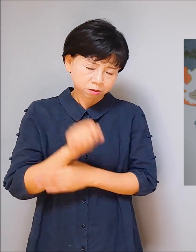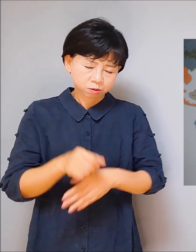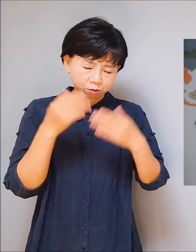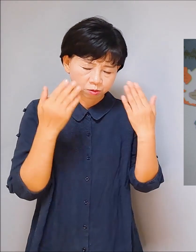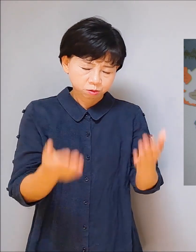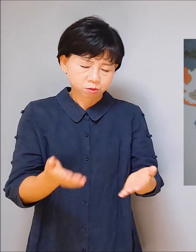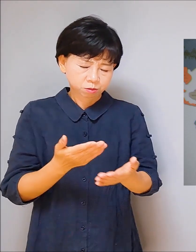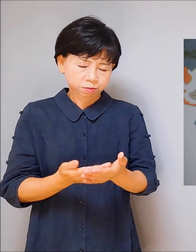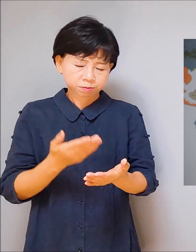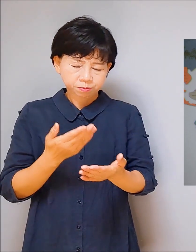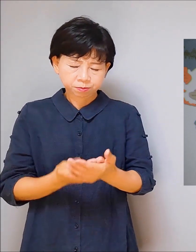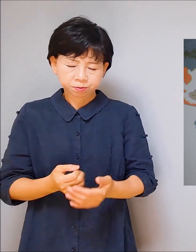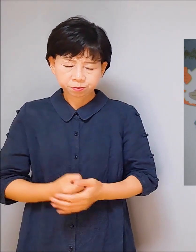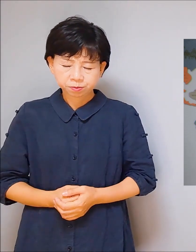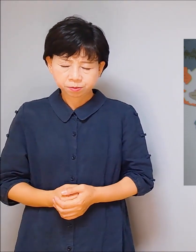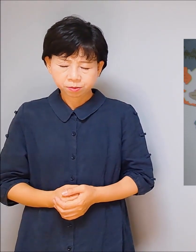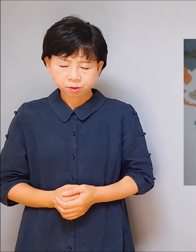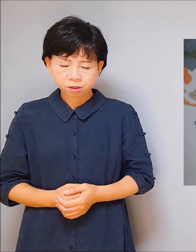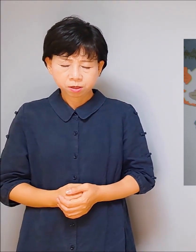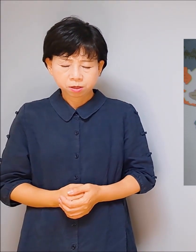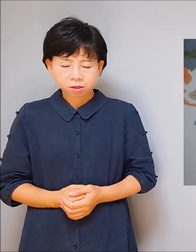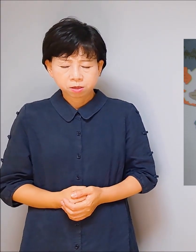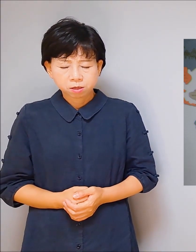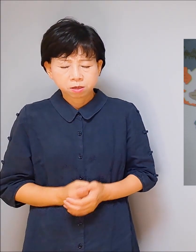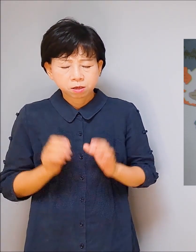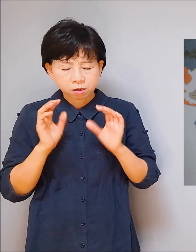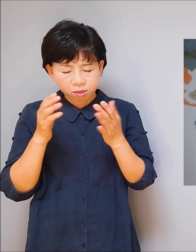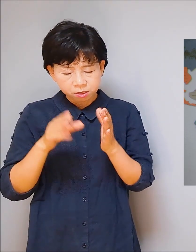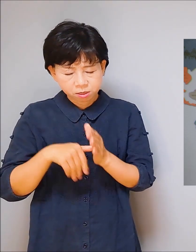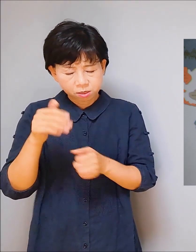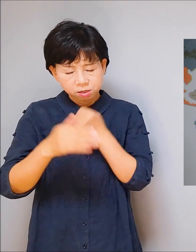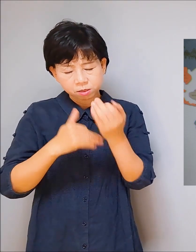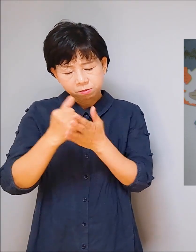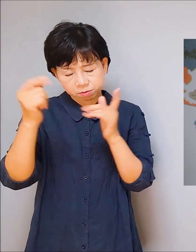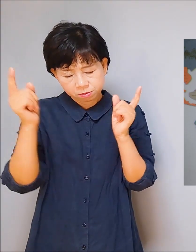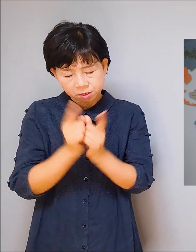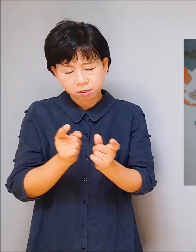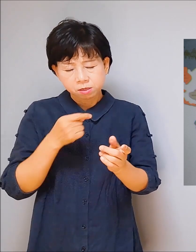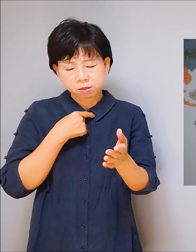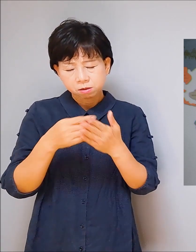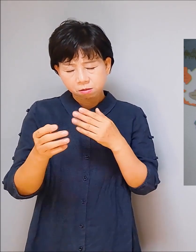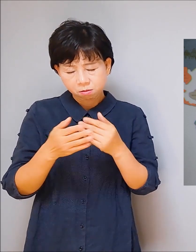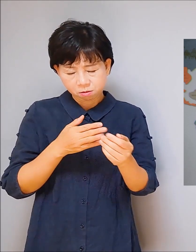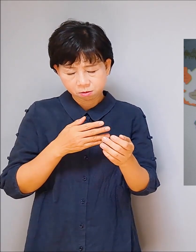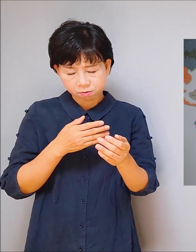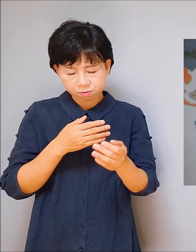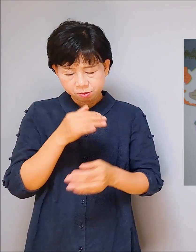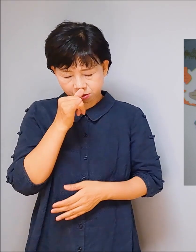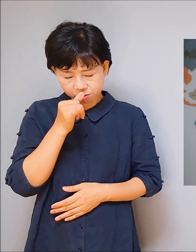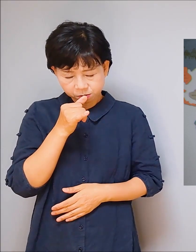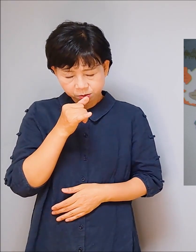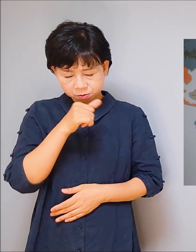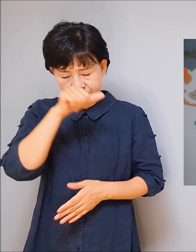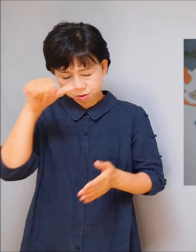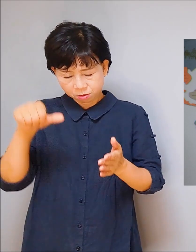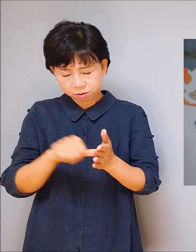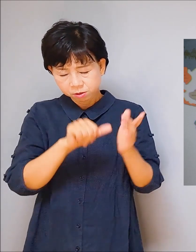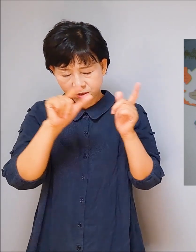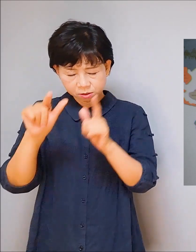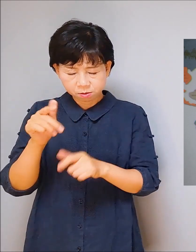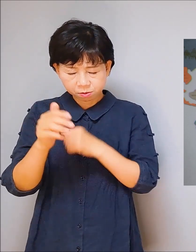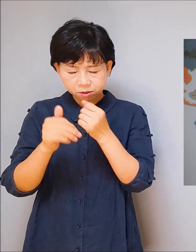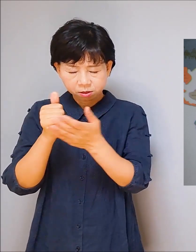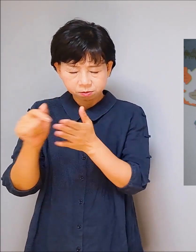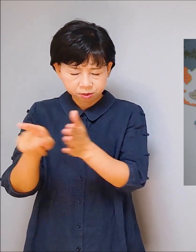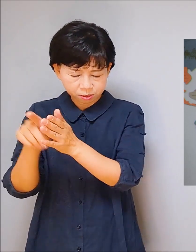허락하여 주시옵소서. 우리 아이들 시절에 하나님을 만나는 경험들이 있게 하여 주셔서 평생 살아가면서